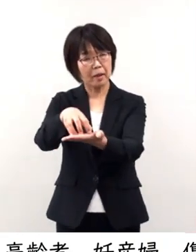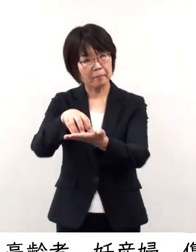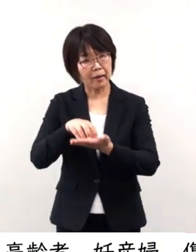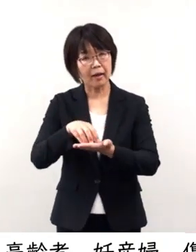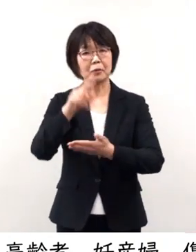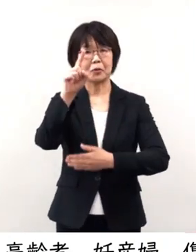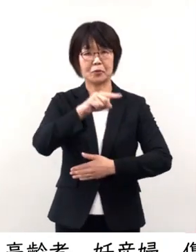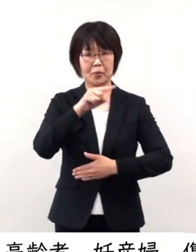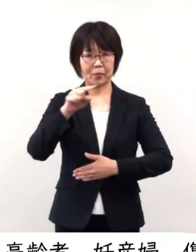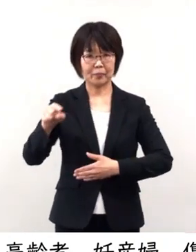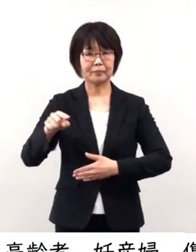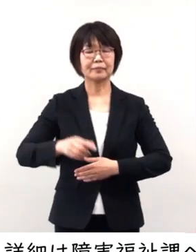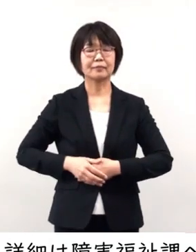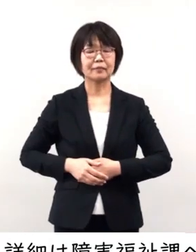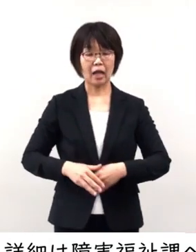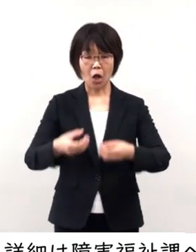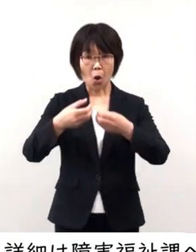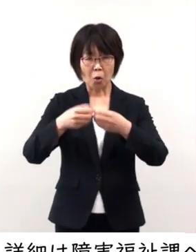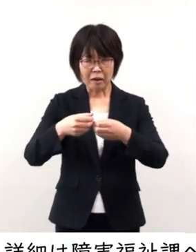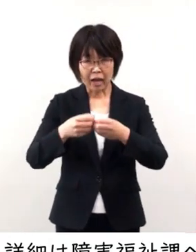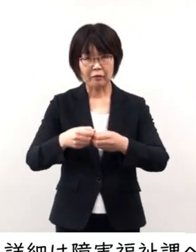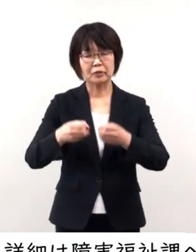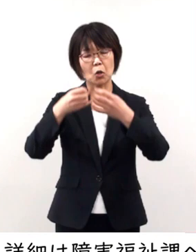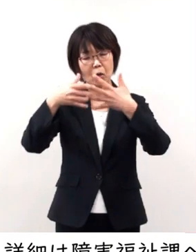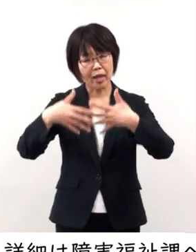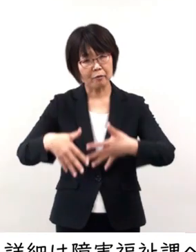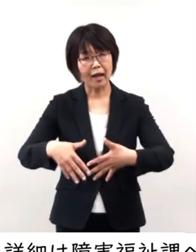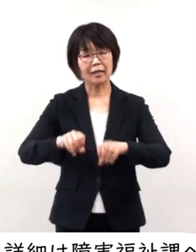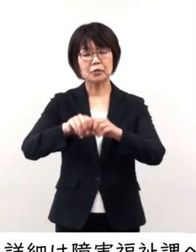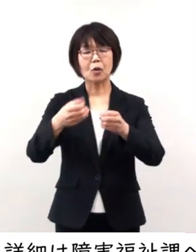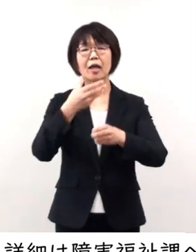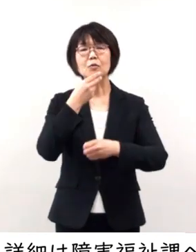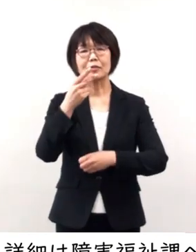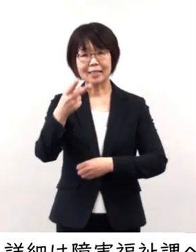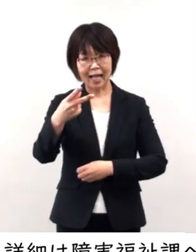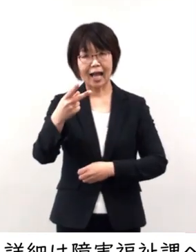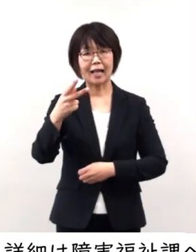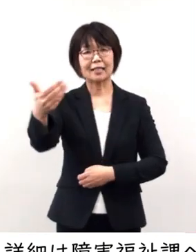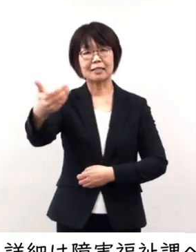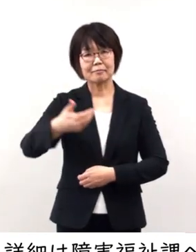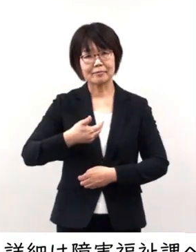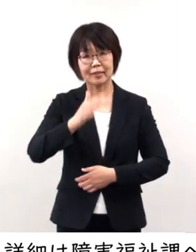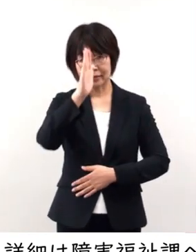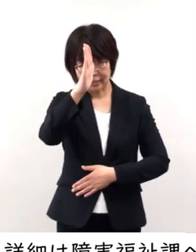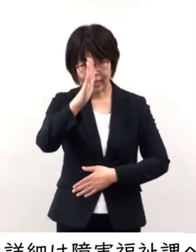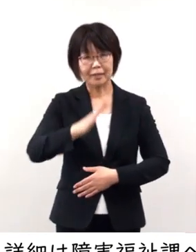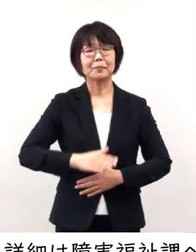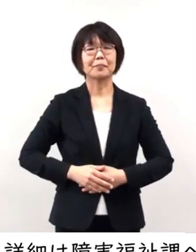められる人。詳細は障害福祉課へお問い合わせください。